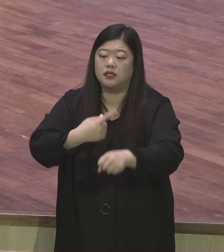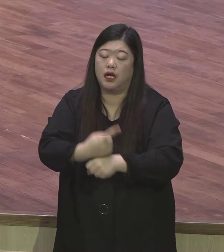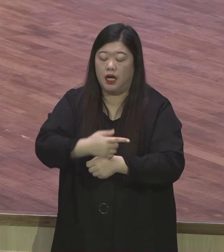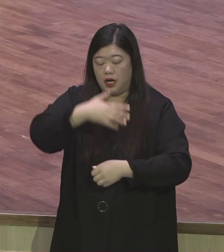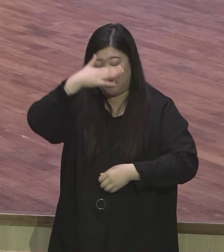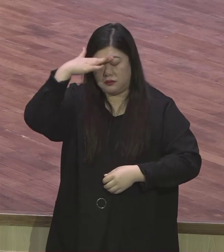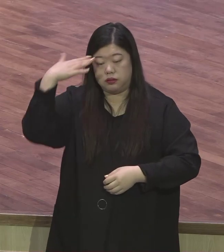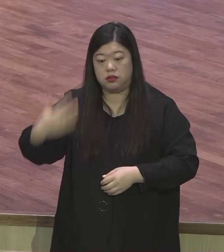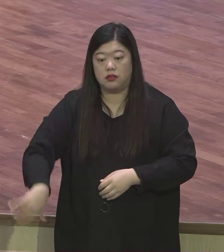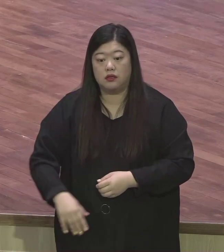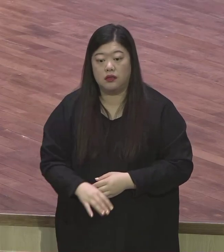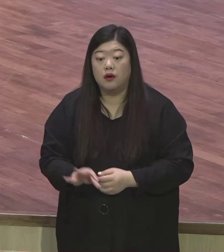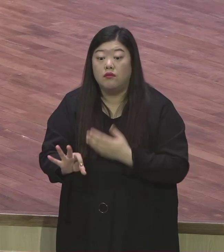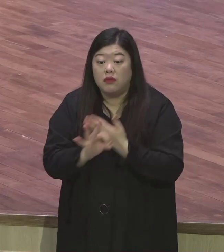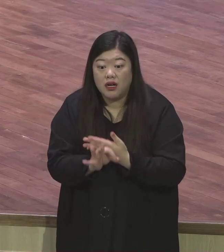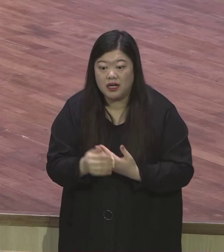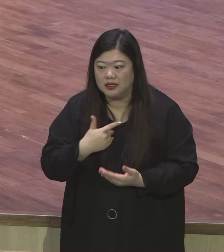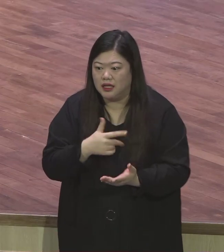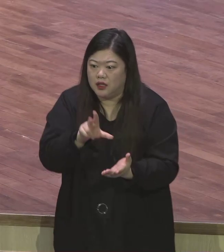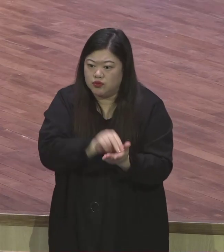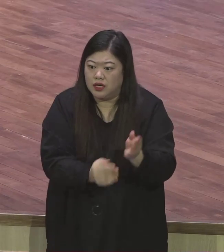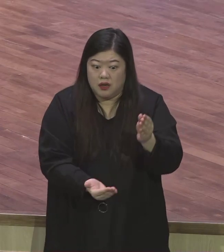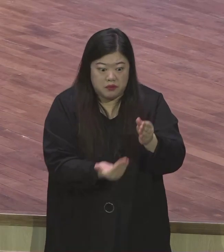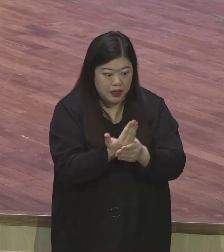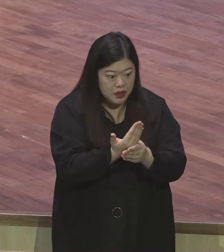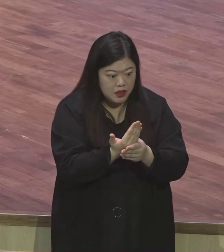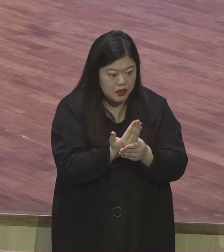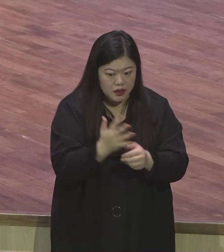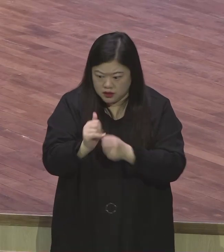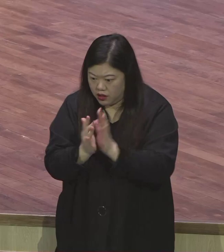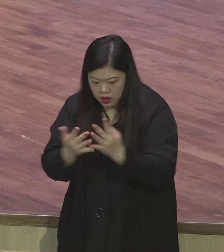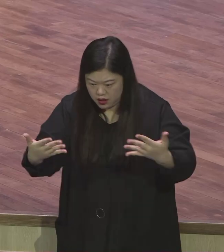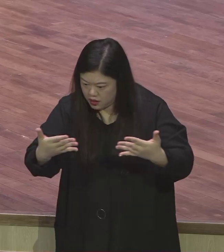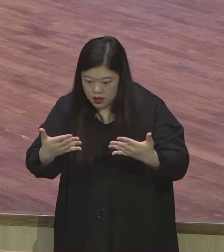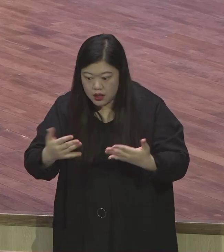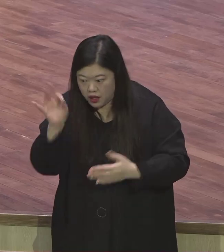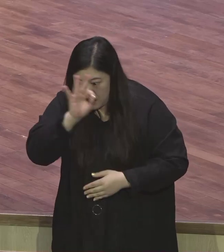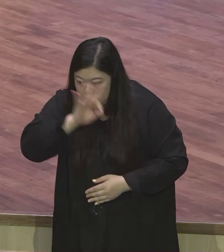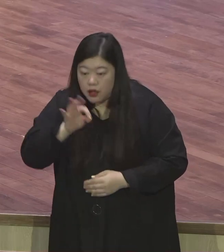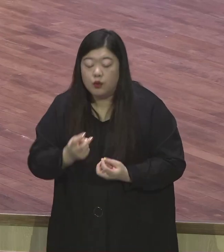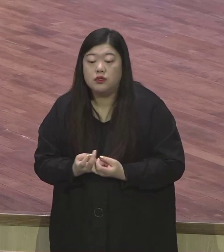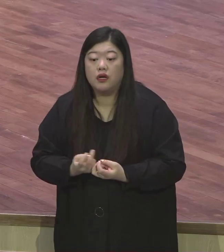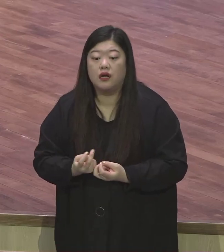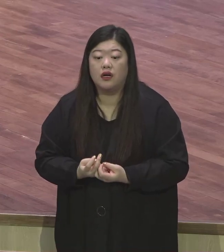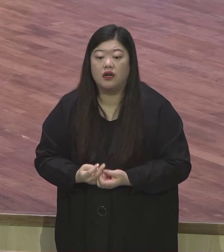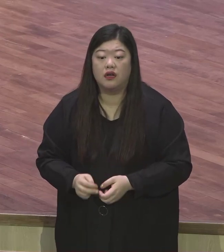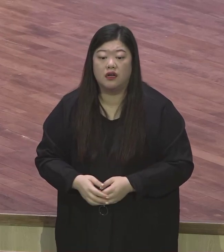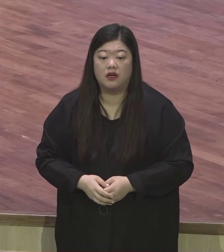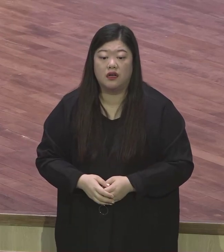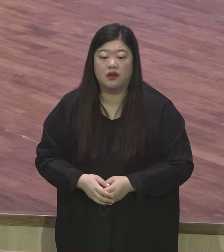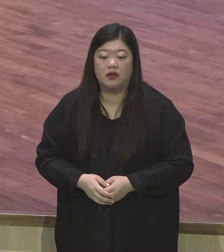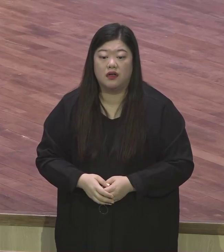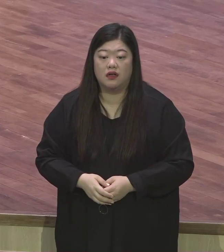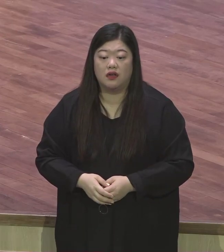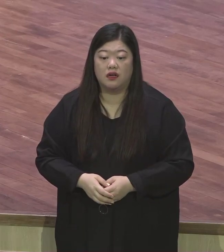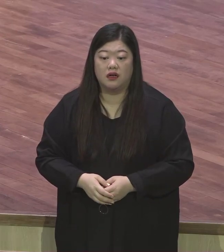그러면 어떻게 할까요? 그러나 여러분 너무 걱정하지 마시기를 바랍니다. 할 것이냐 말 것이냐.